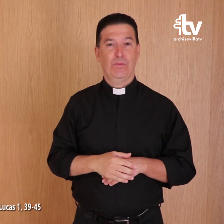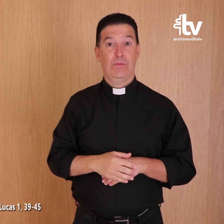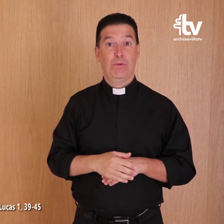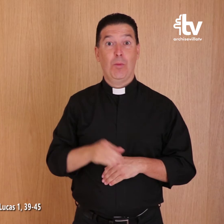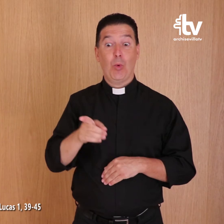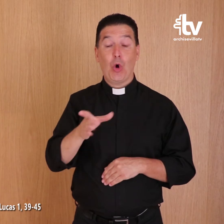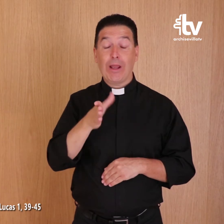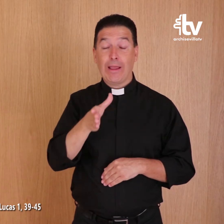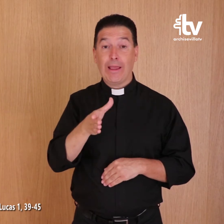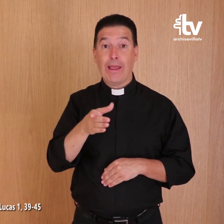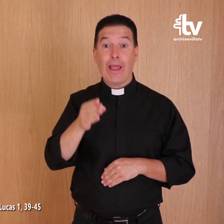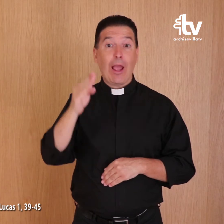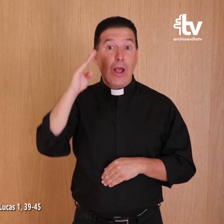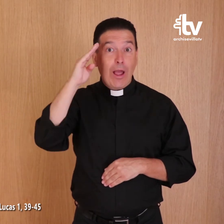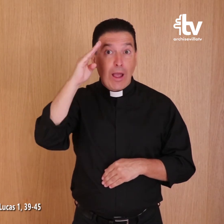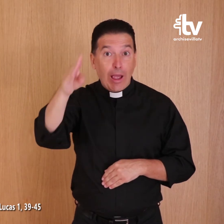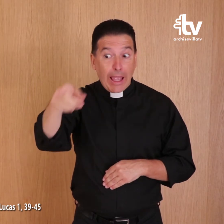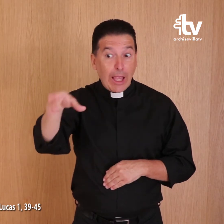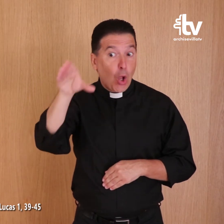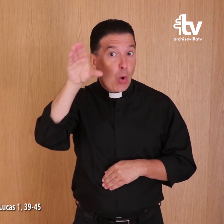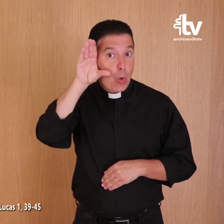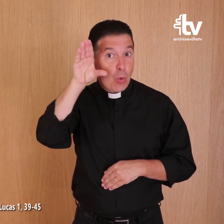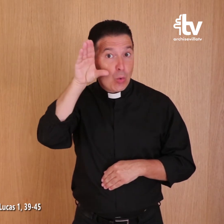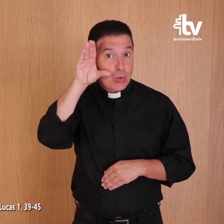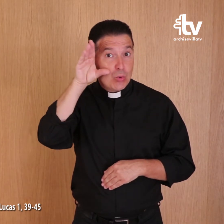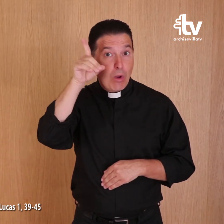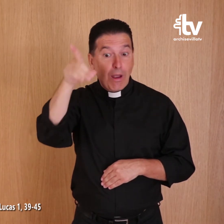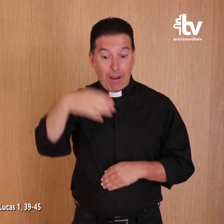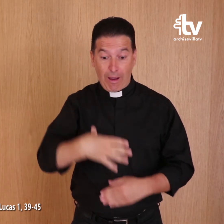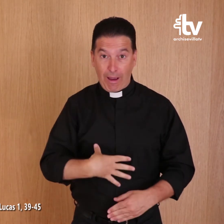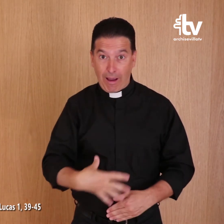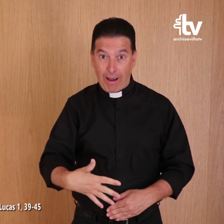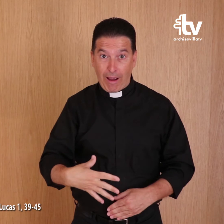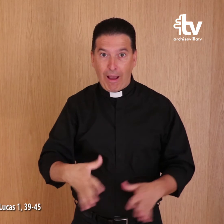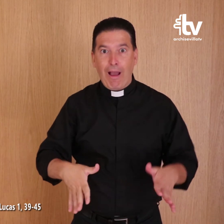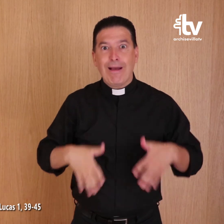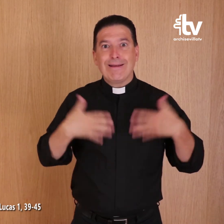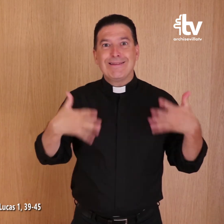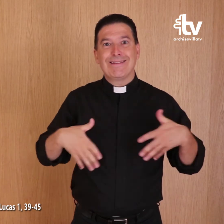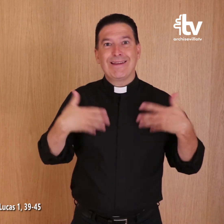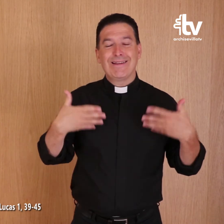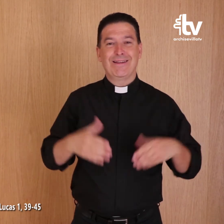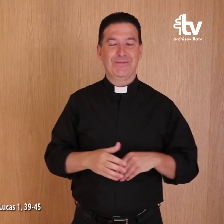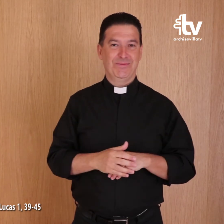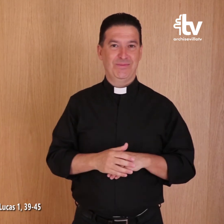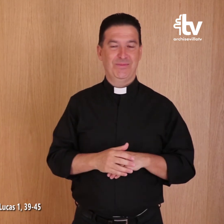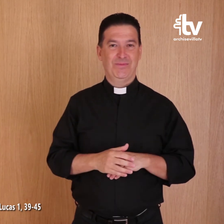Pues en cuanto tu saludo llegó a mis oídos, la criatura saltó de alegría en mi vientre.